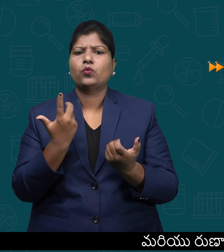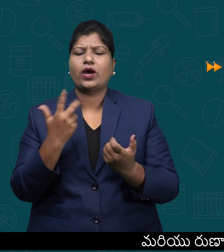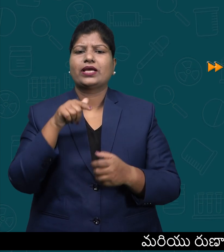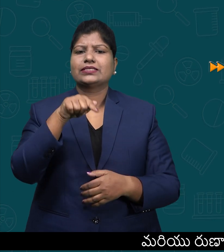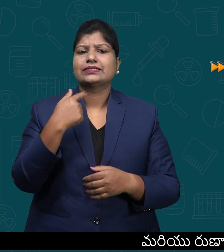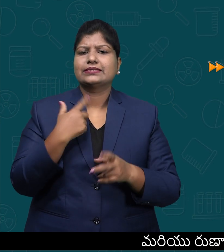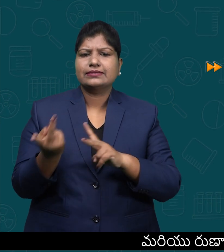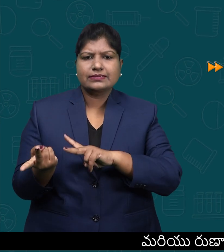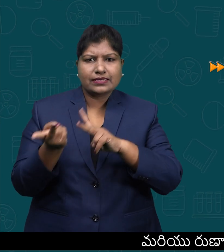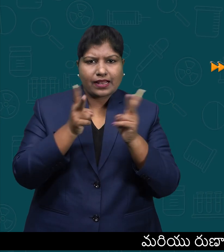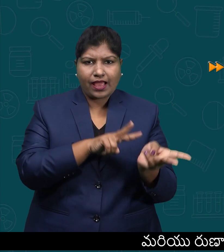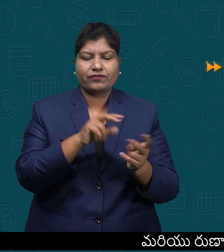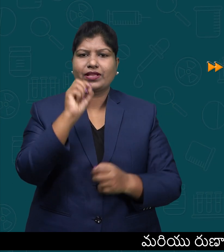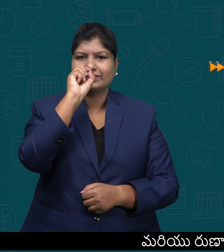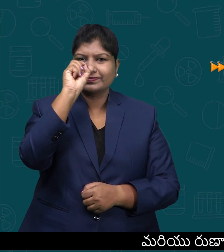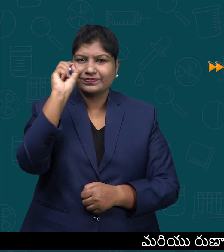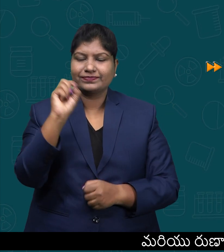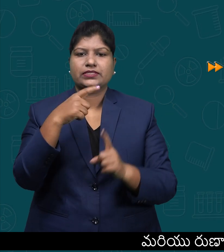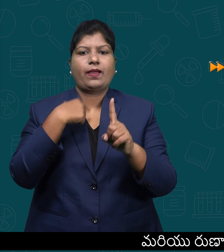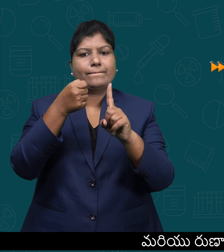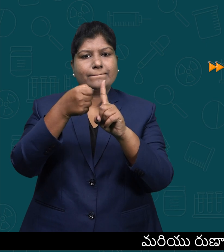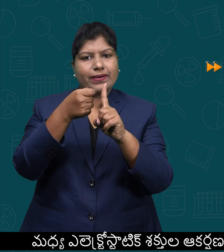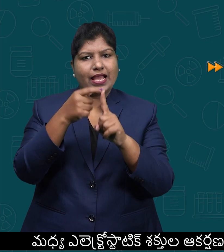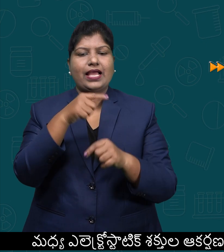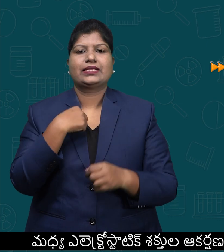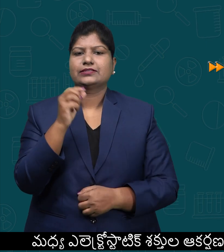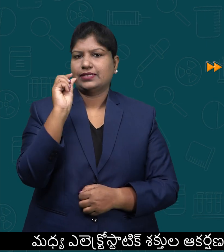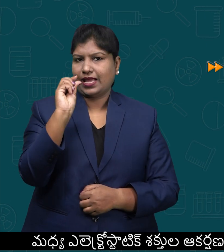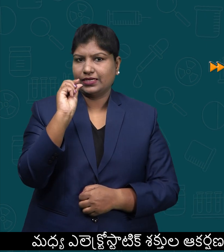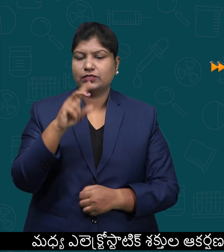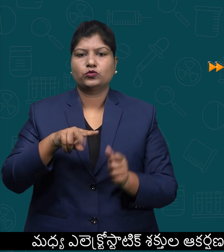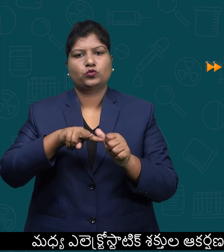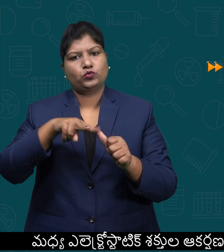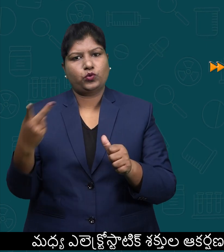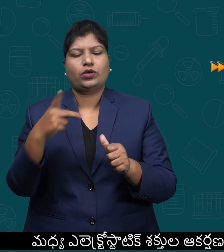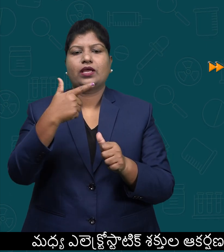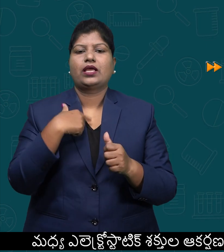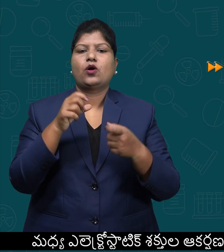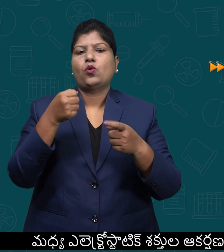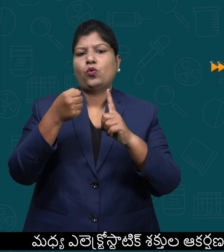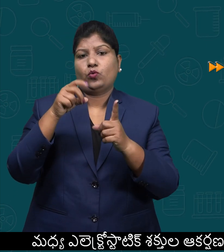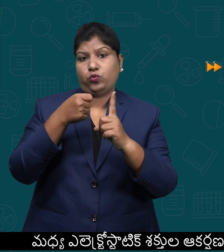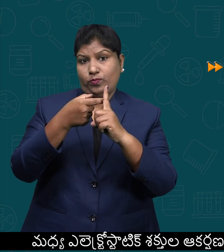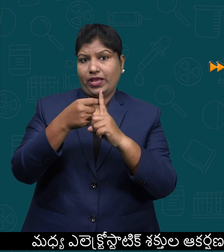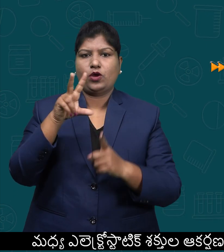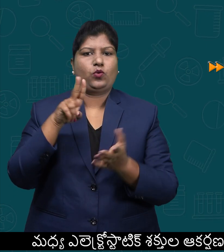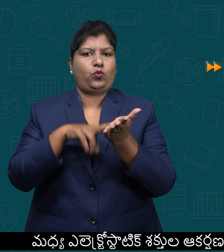మరియు రుణాత్మక అయాన్లు యానయాన్లు మధ్య ఎలక్ట్రోస్టాటిక్ శక్తుల ఆకర్షణ శక్తి